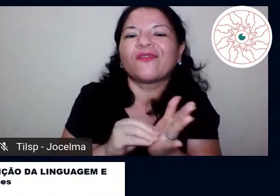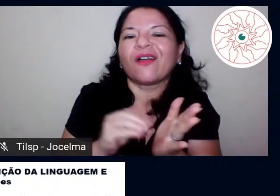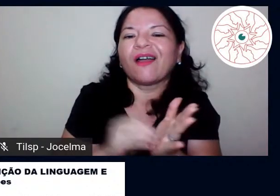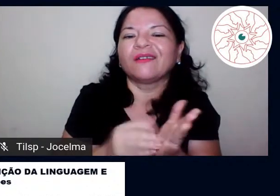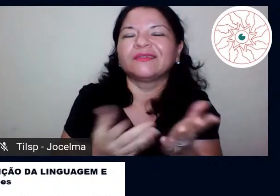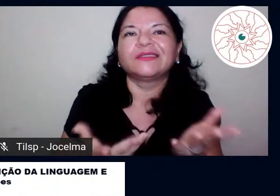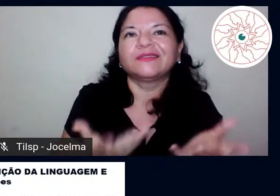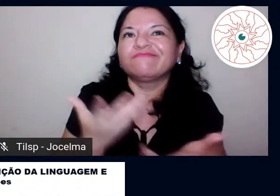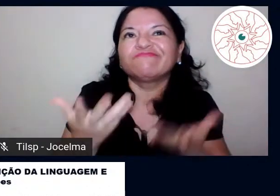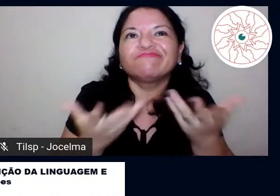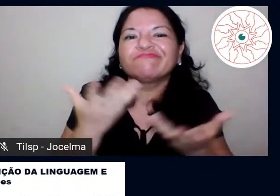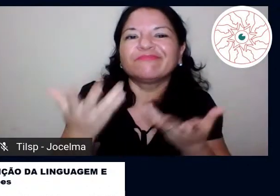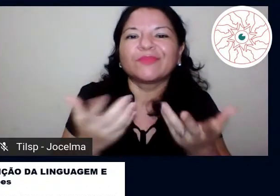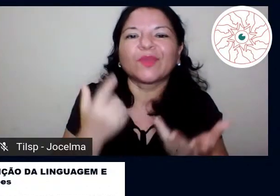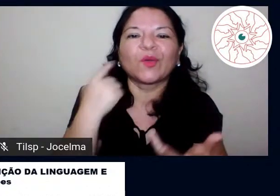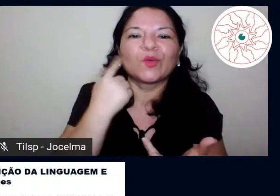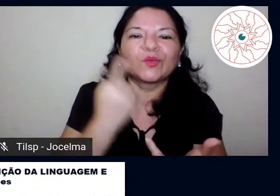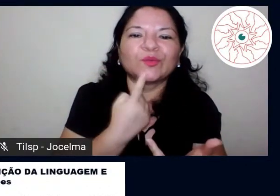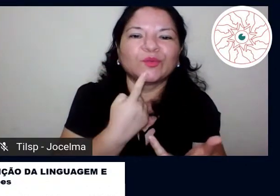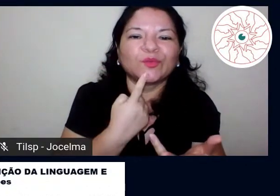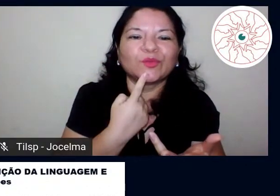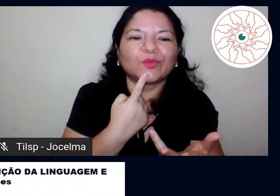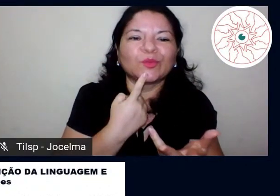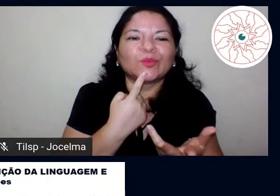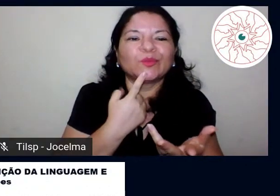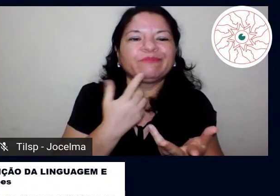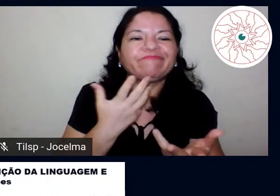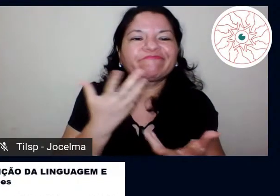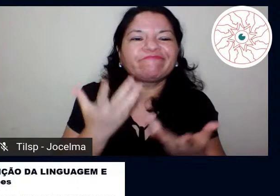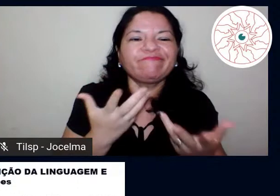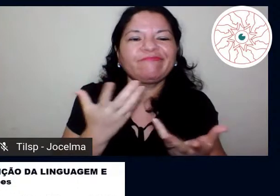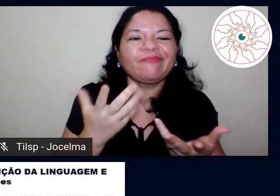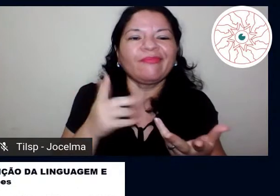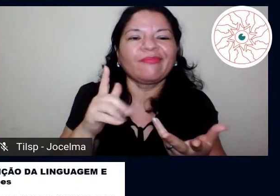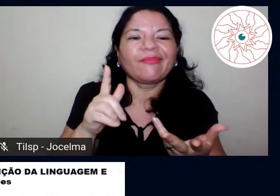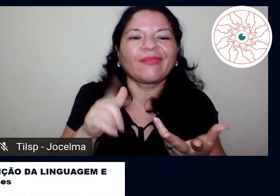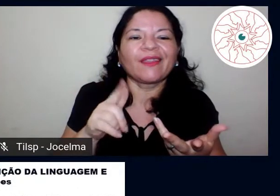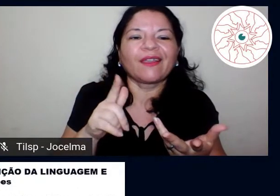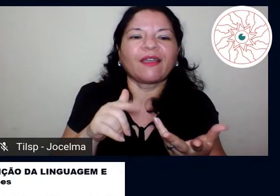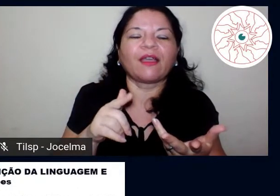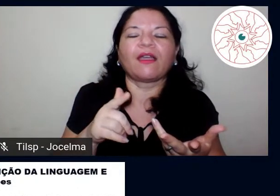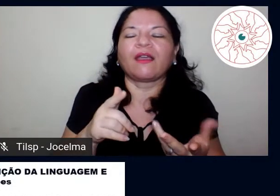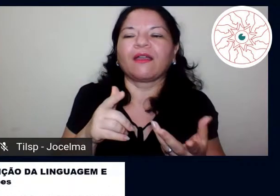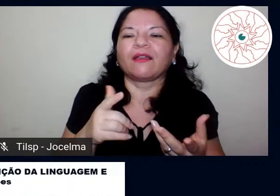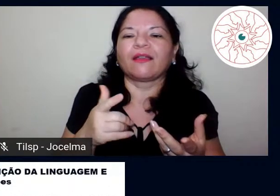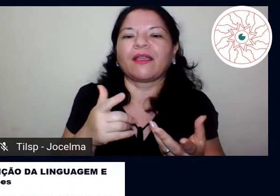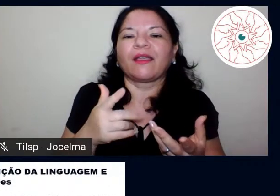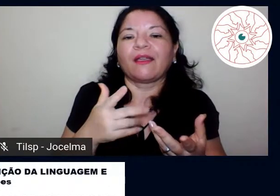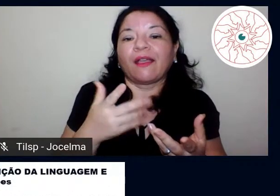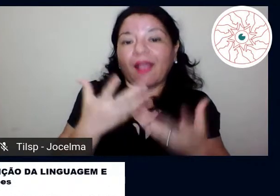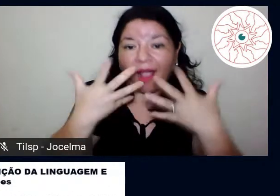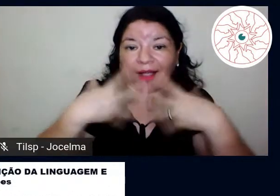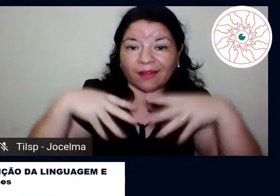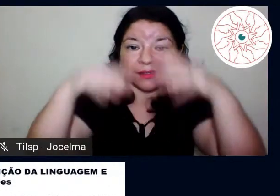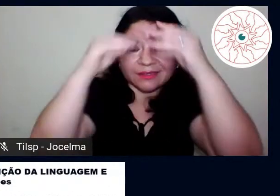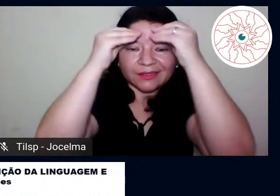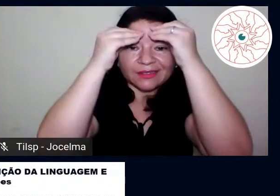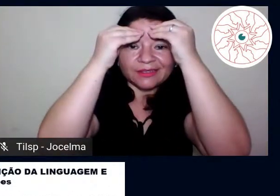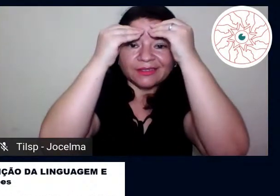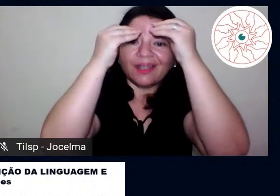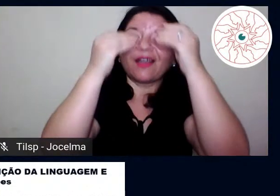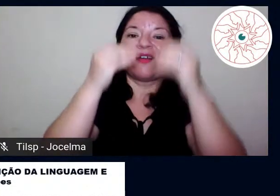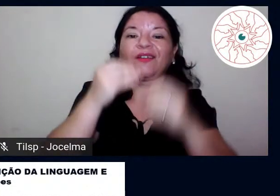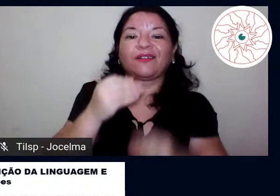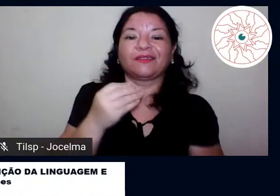surdo, né, estará eh será colocado na condição de aquisição de uma língua,